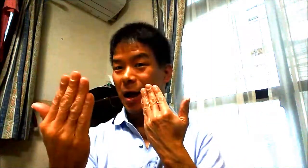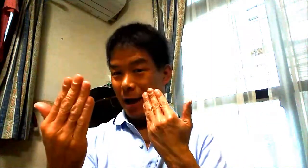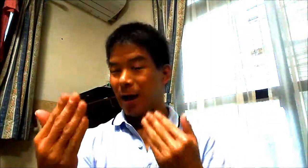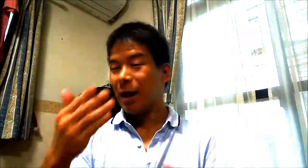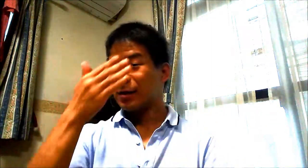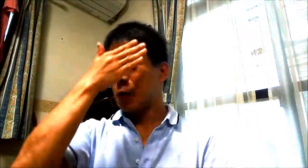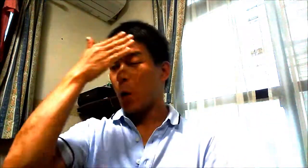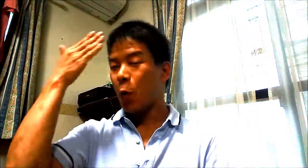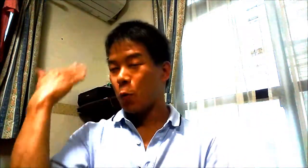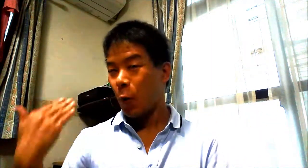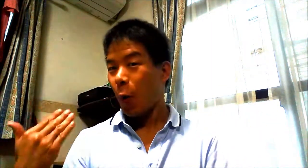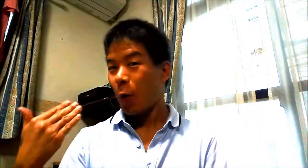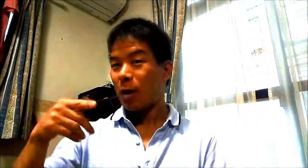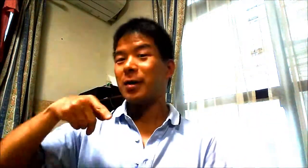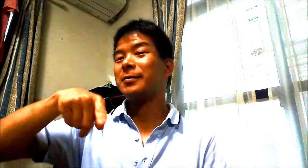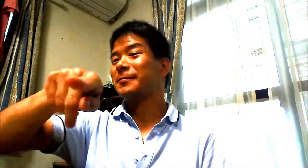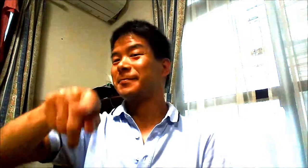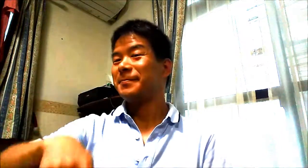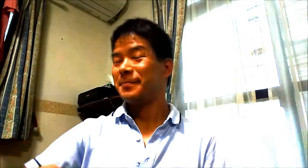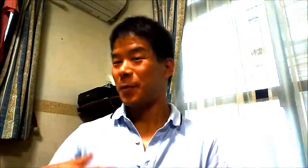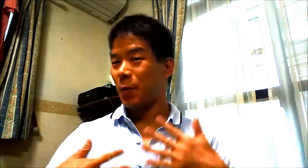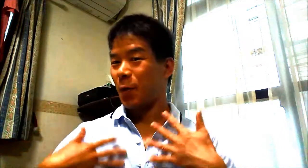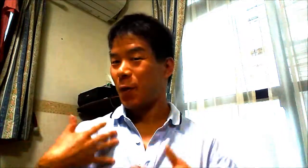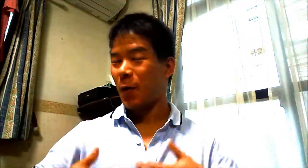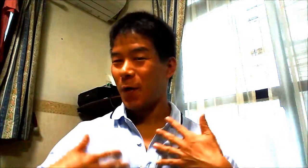び運転だったと見られています。